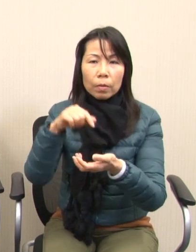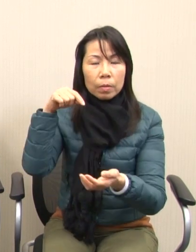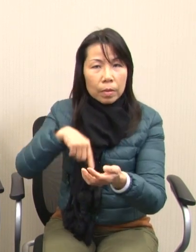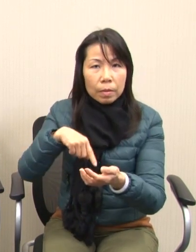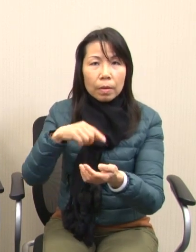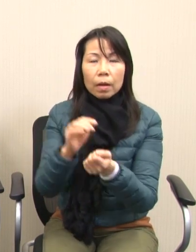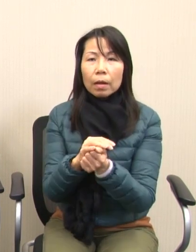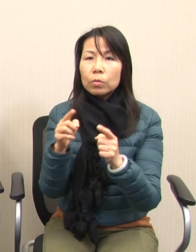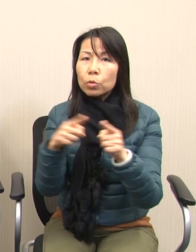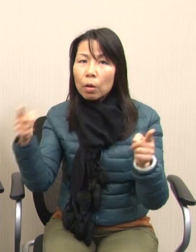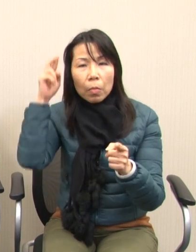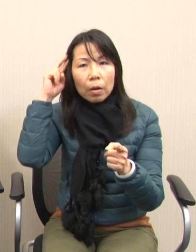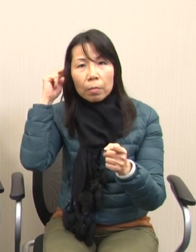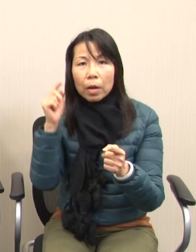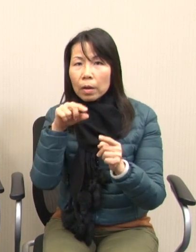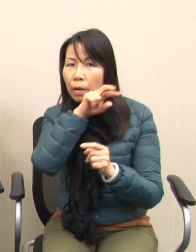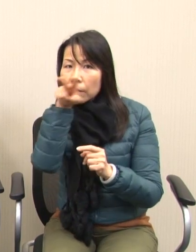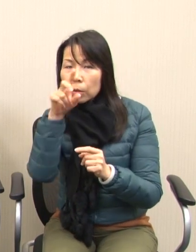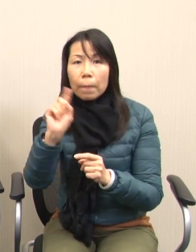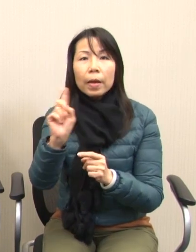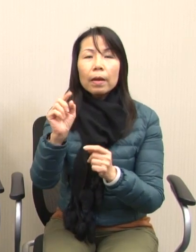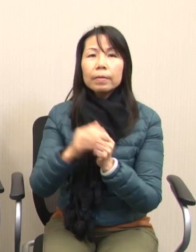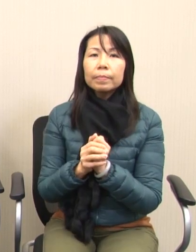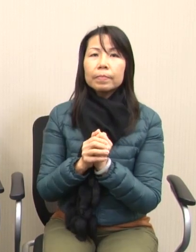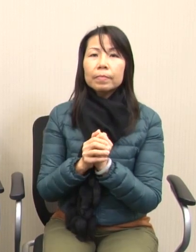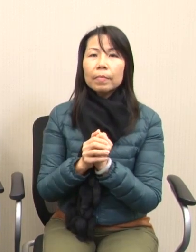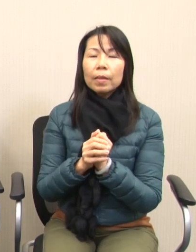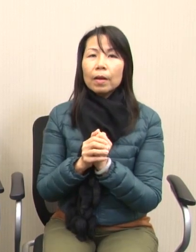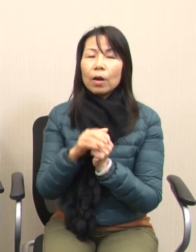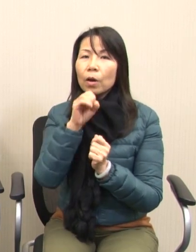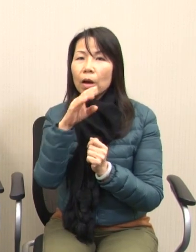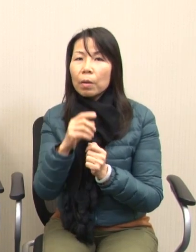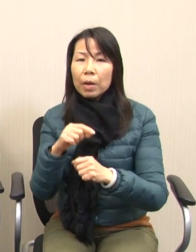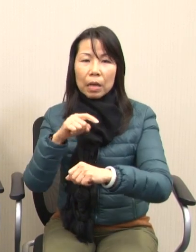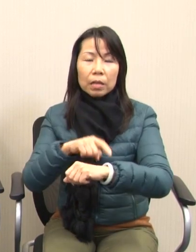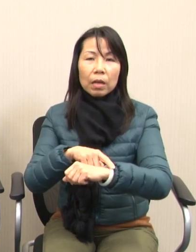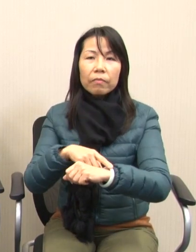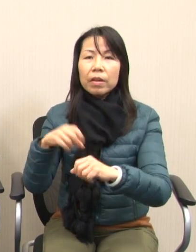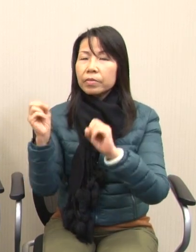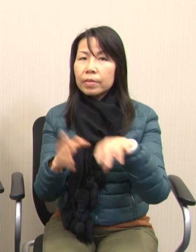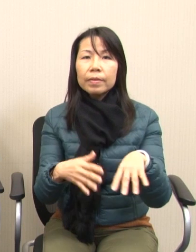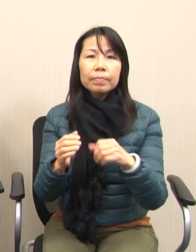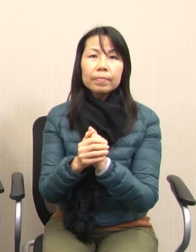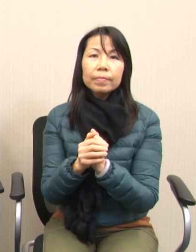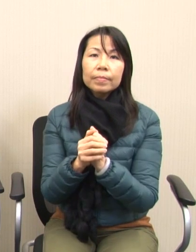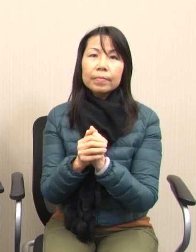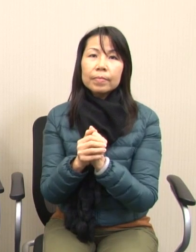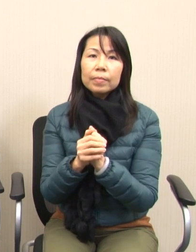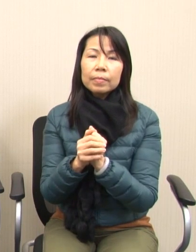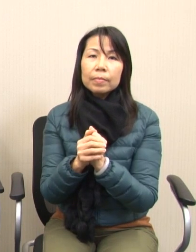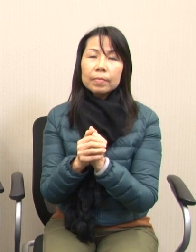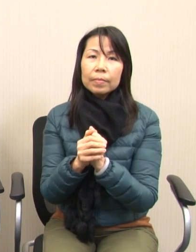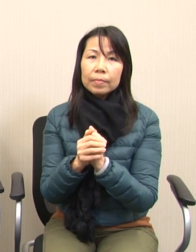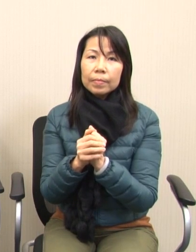刻，阿長毛有啲乜嘢觀察咧？ 我有口頭禪，唔會嘥時間。咁啊，老實